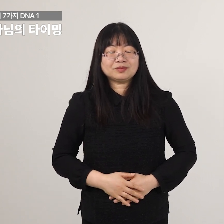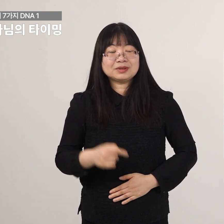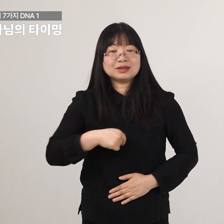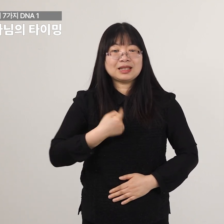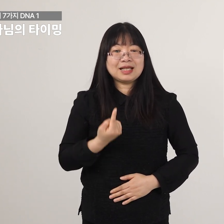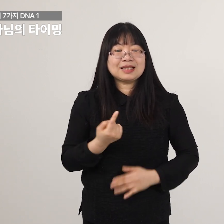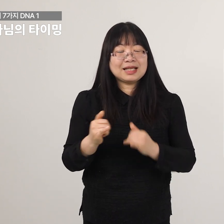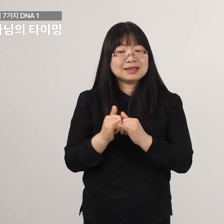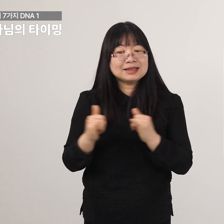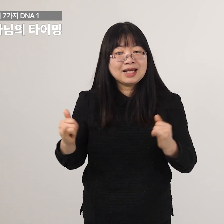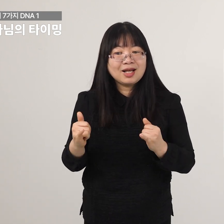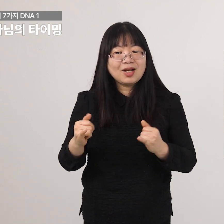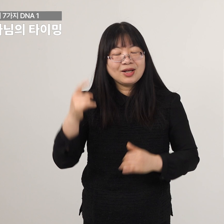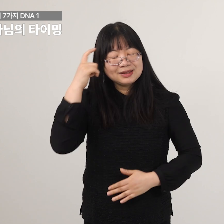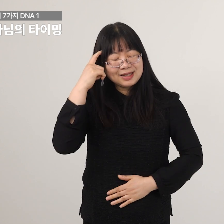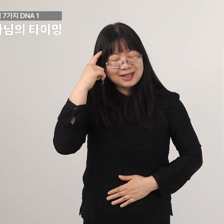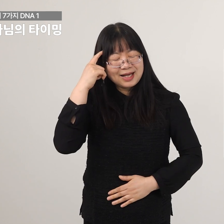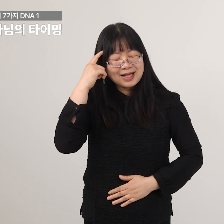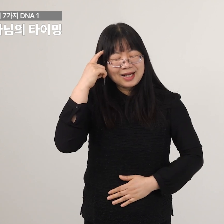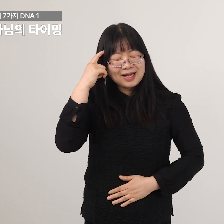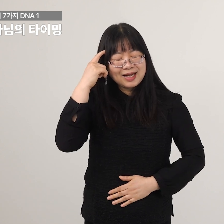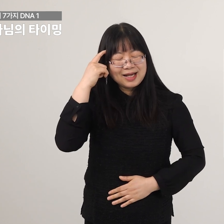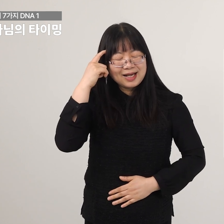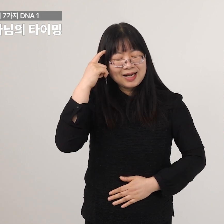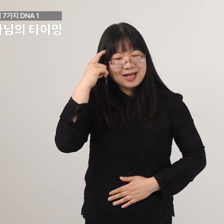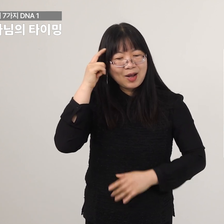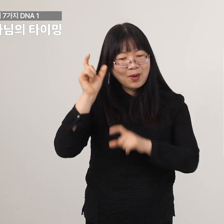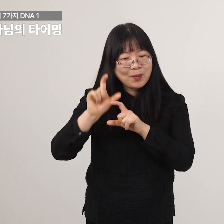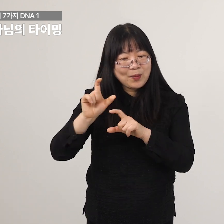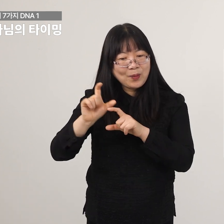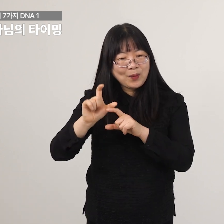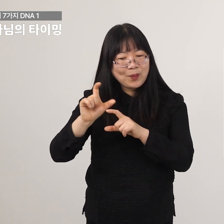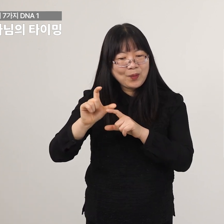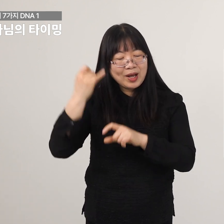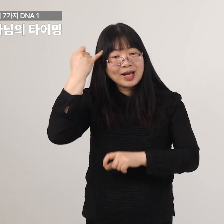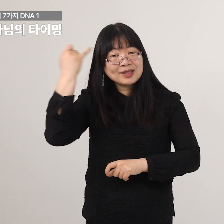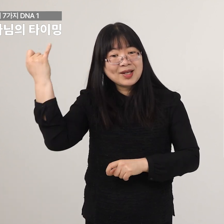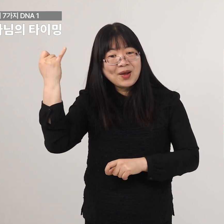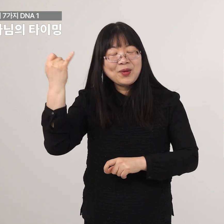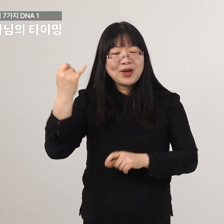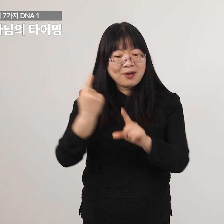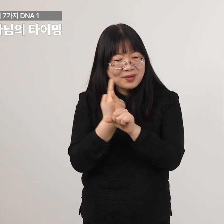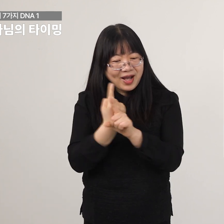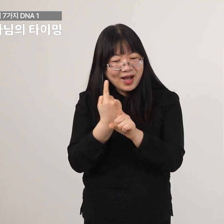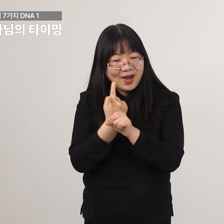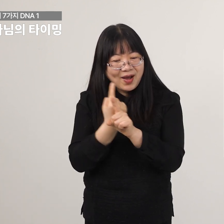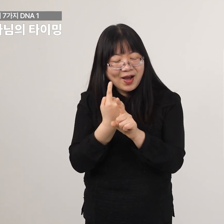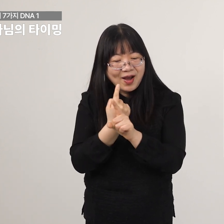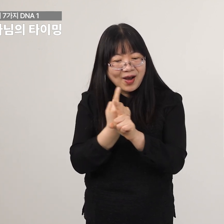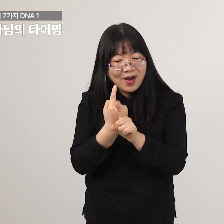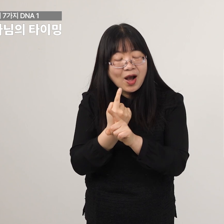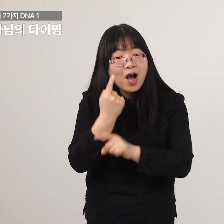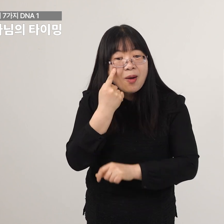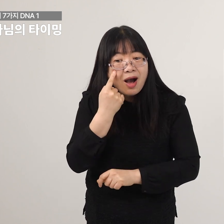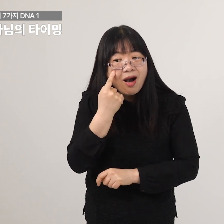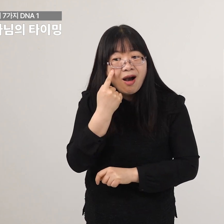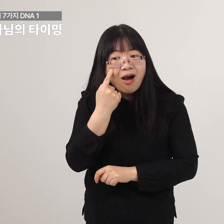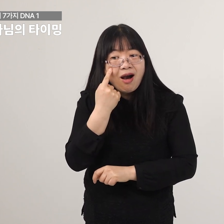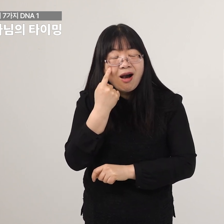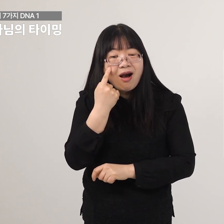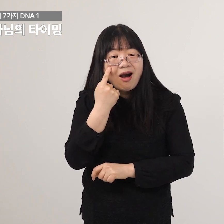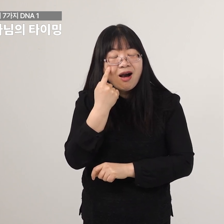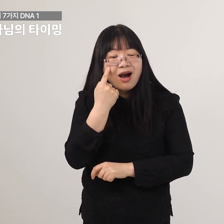자기가 인간적인 머리를 써서 그거를 개선해 보려고 들쑤시고 다니면 일이 됩니까?